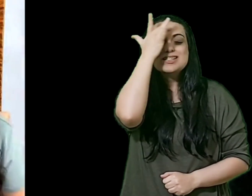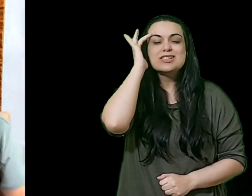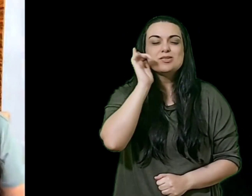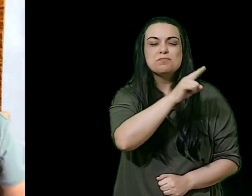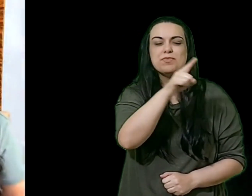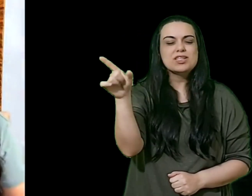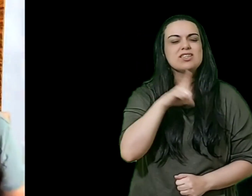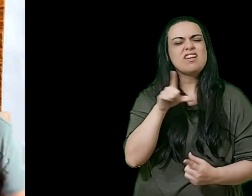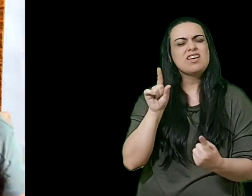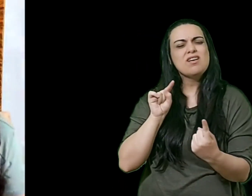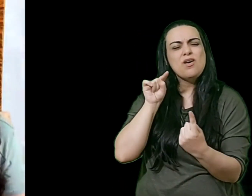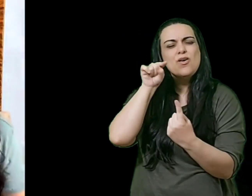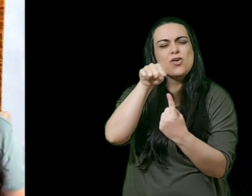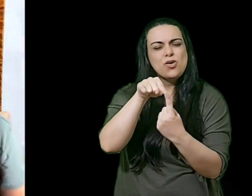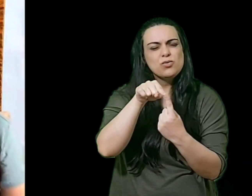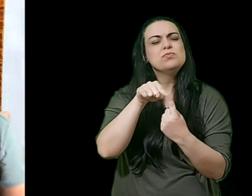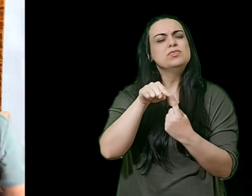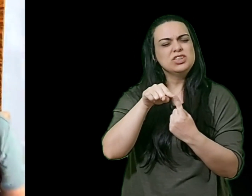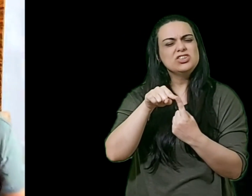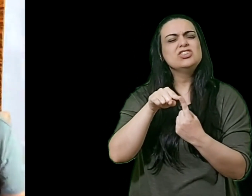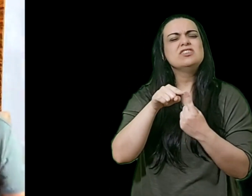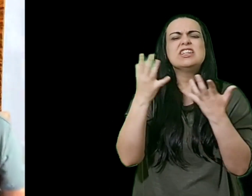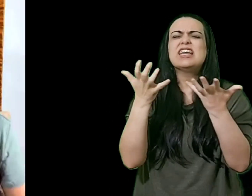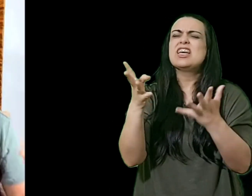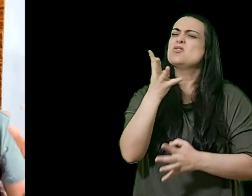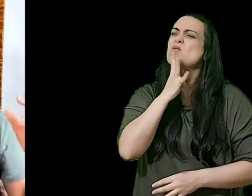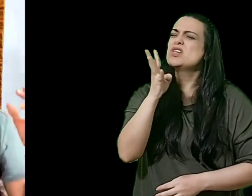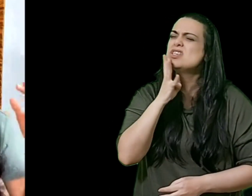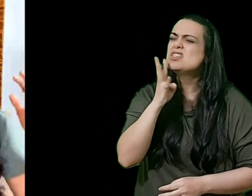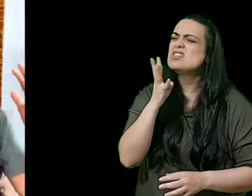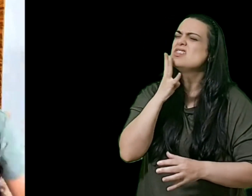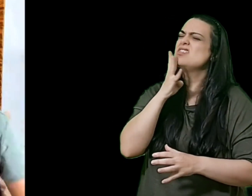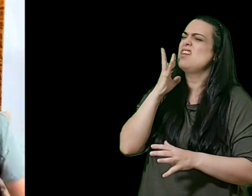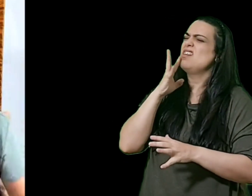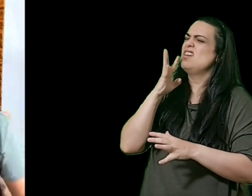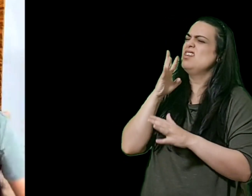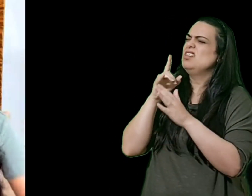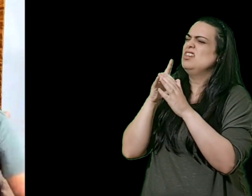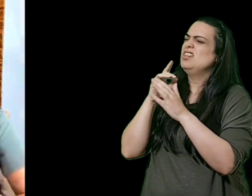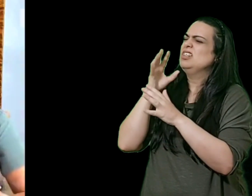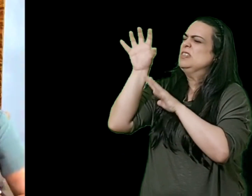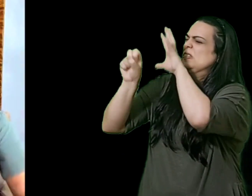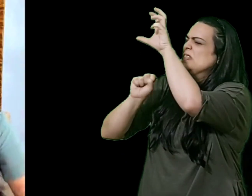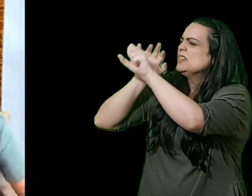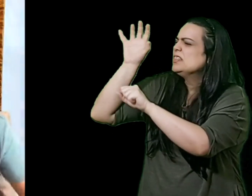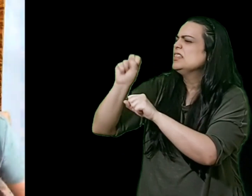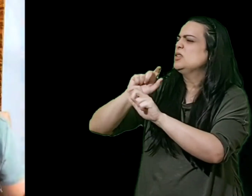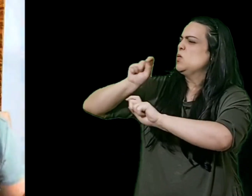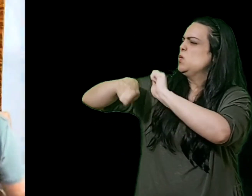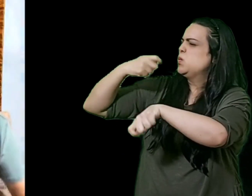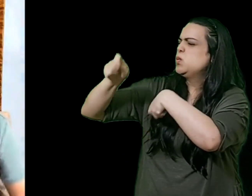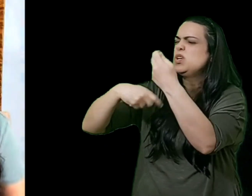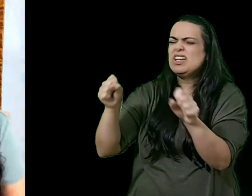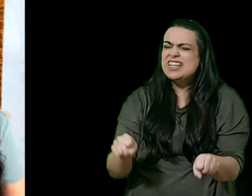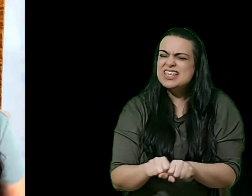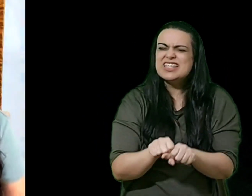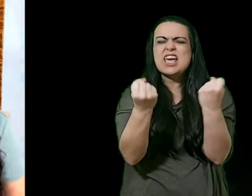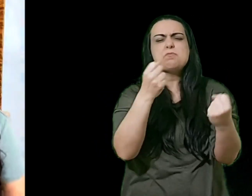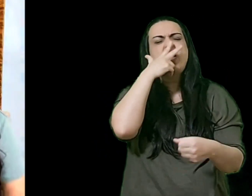aqui, Senhor, com um propósito, ó Pai, de te buscarem, de romperem com